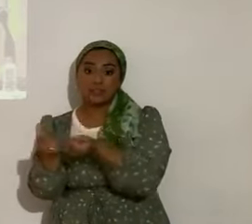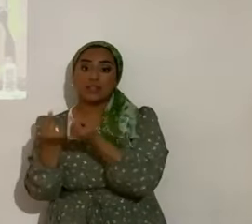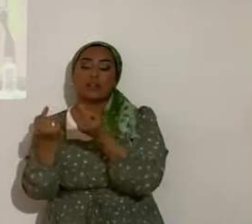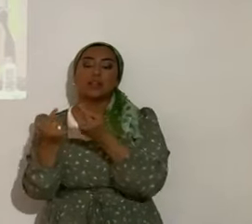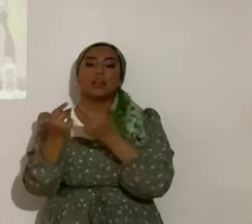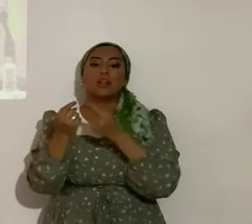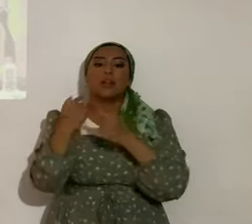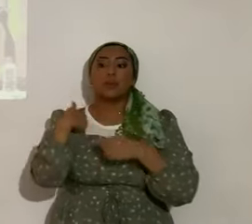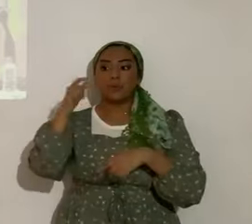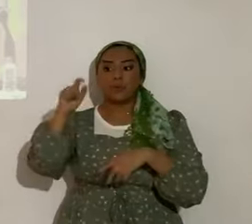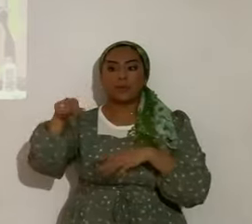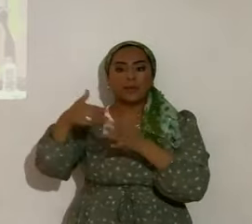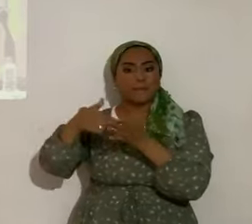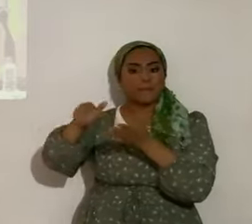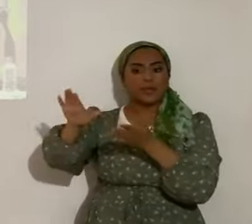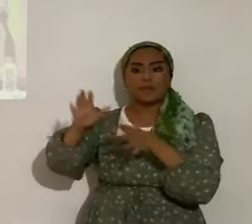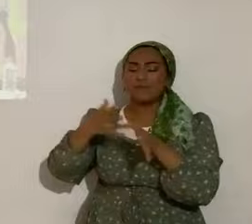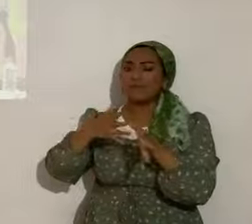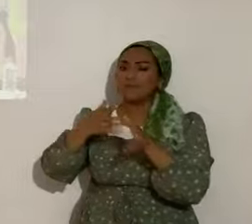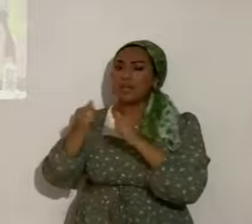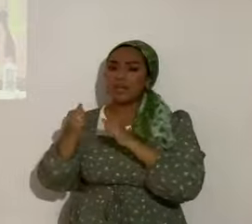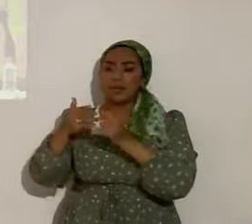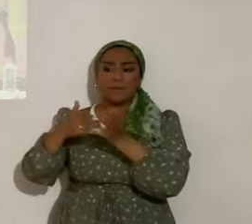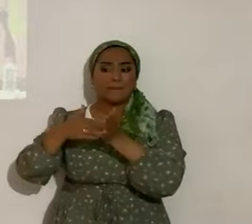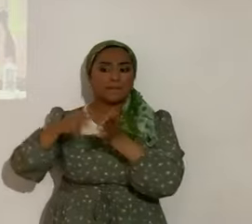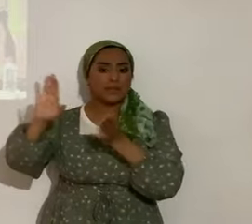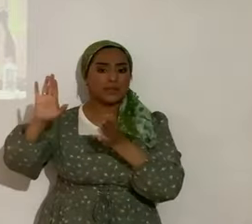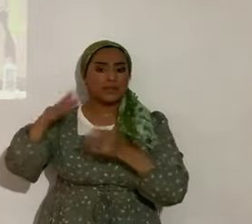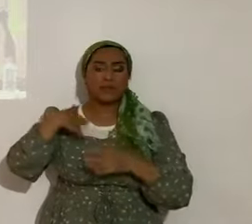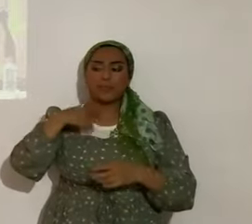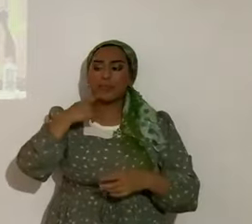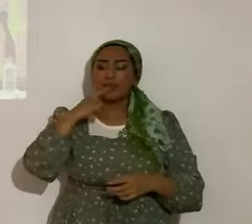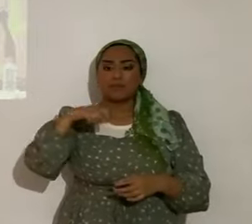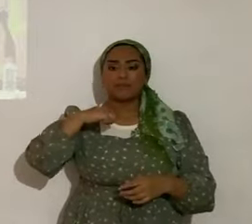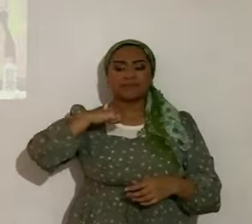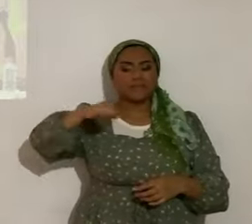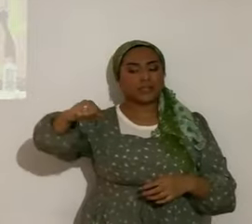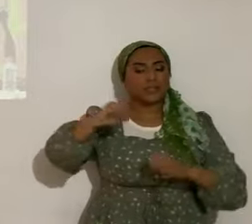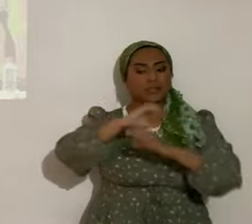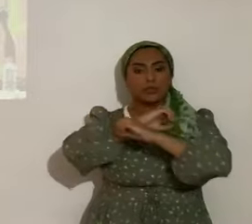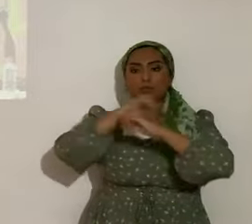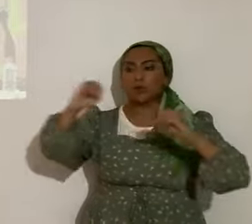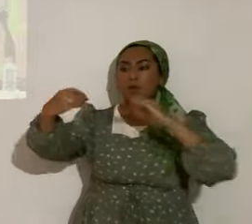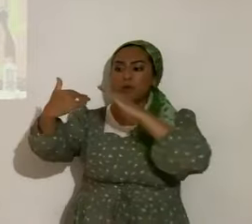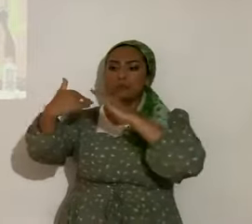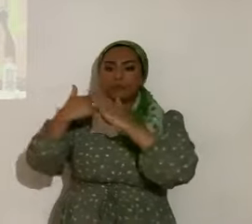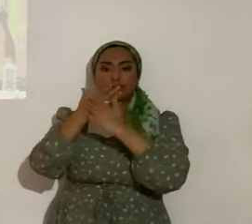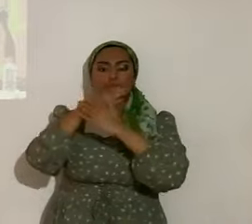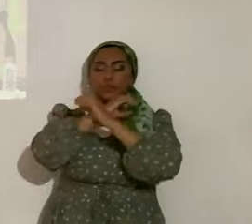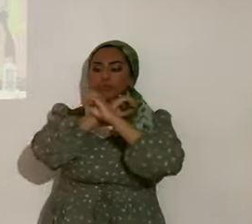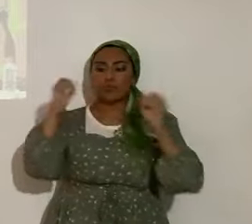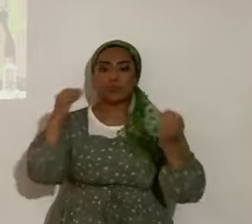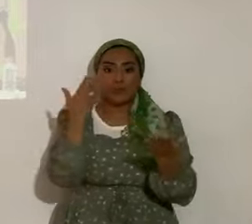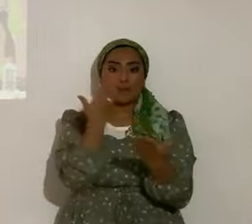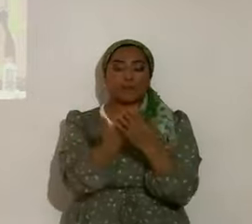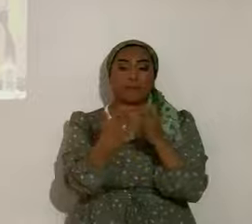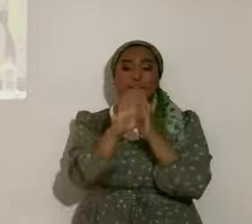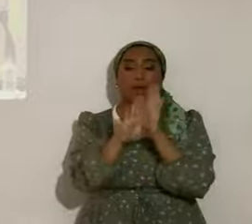tentación, rechazarla de inmediato. Negarle total cabida en nosotros. La Biblia